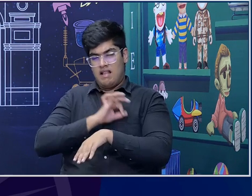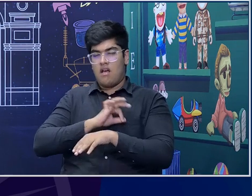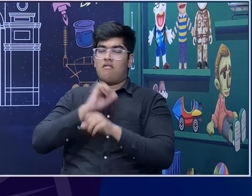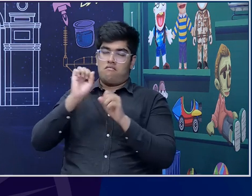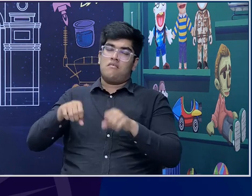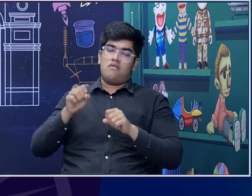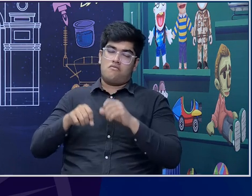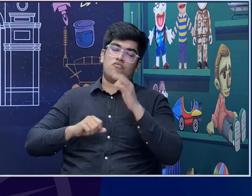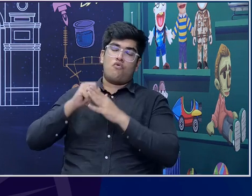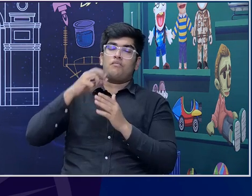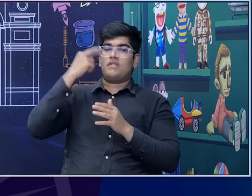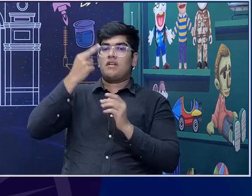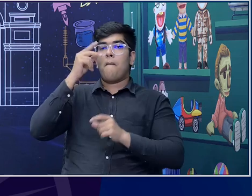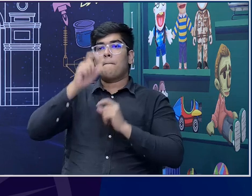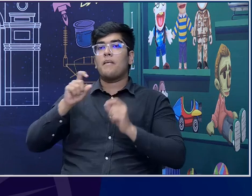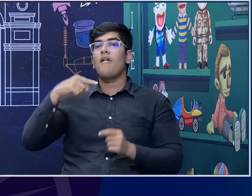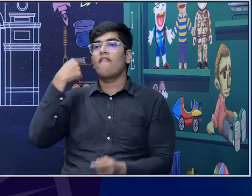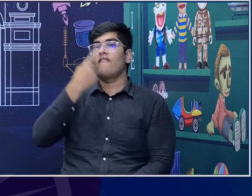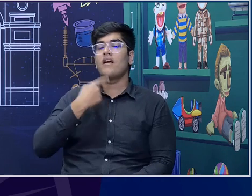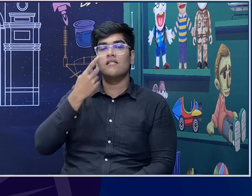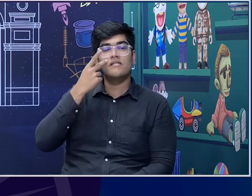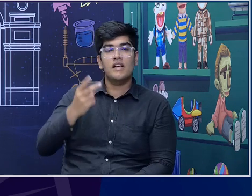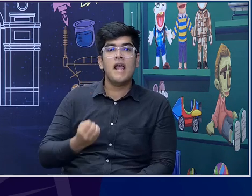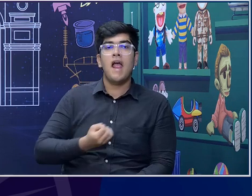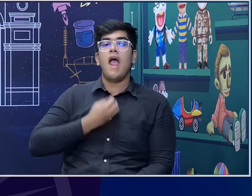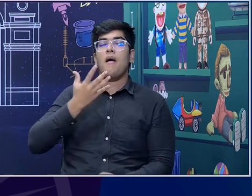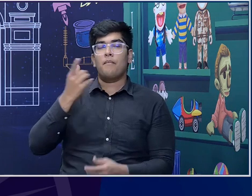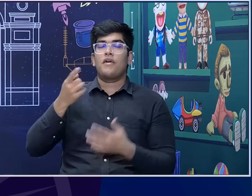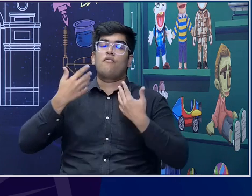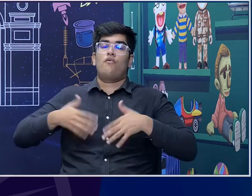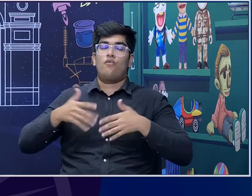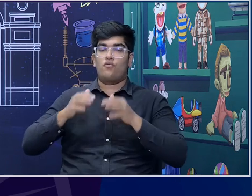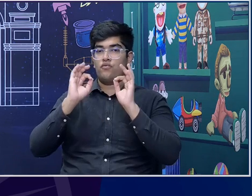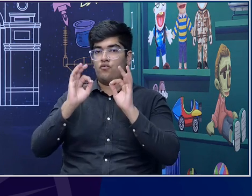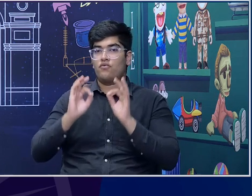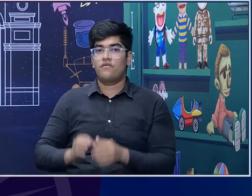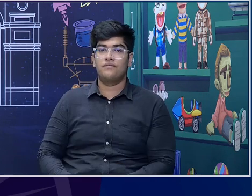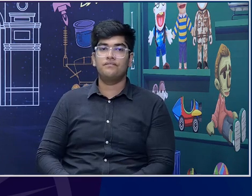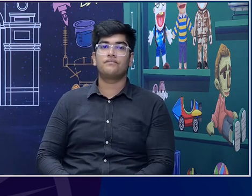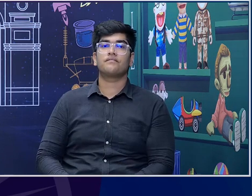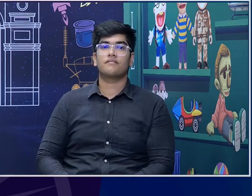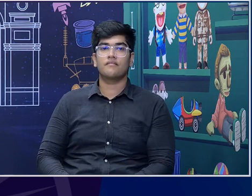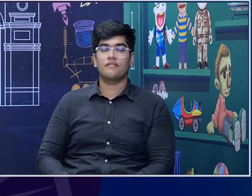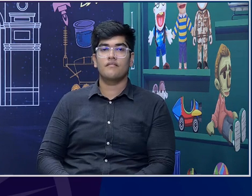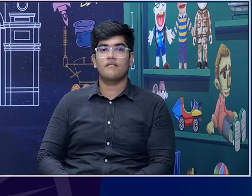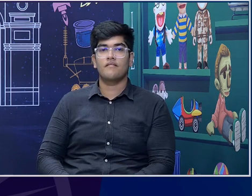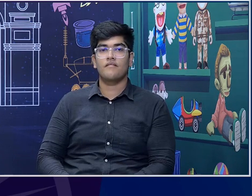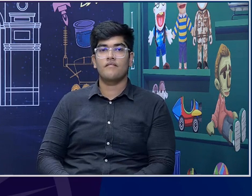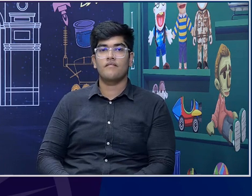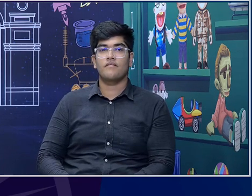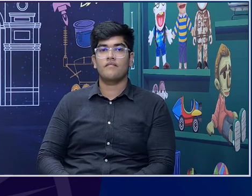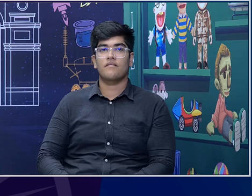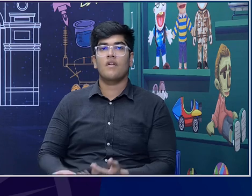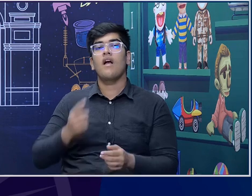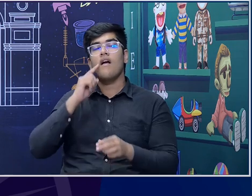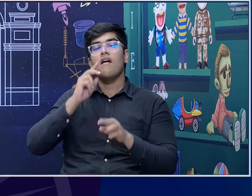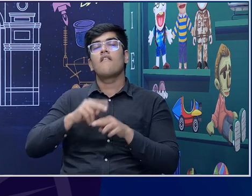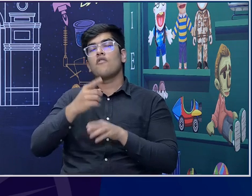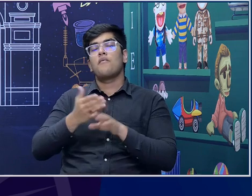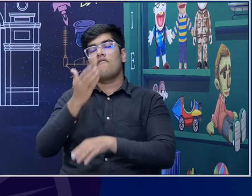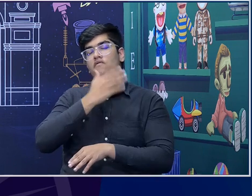थे और सब भावनाओं से मतलब रूबरू होते थे तरह तरह की भावनाएं होती होंगी लोगों की क्योंकि बच्चों, जब आप बच्पन में